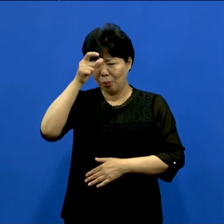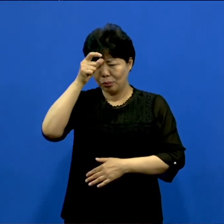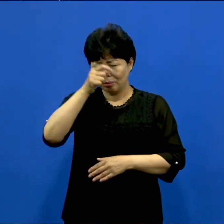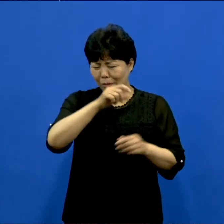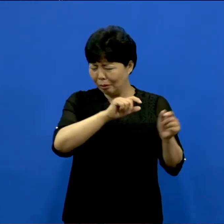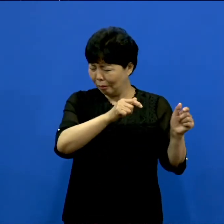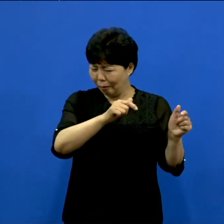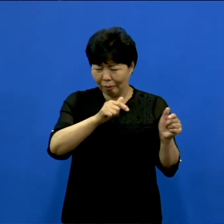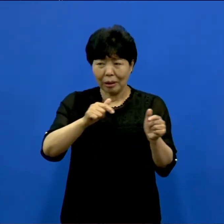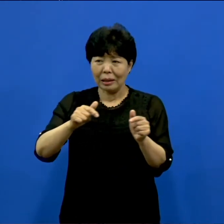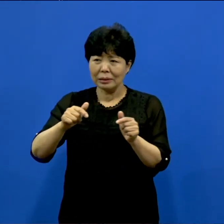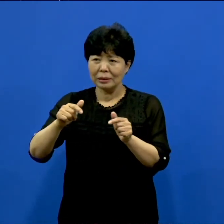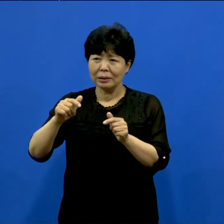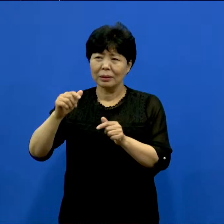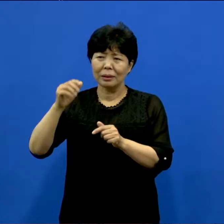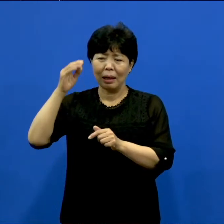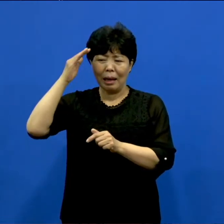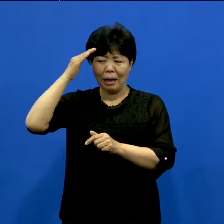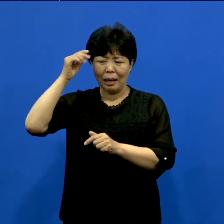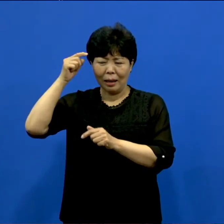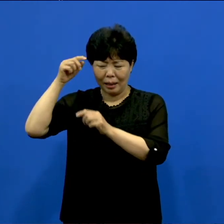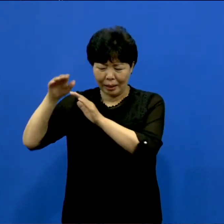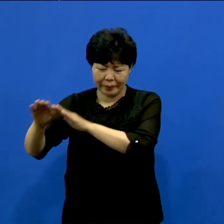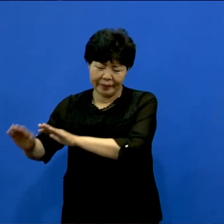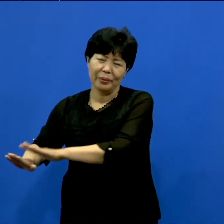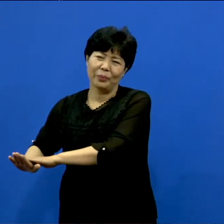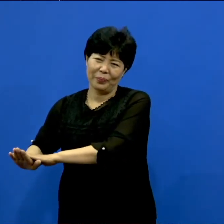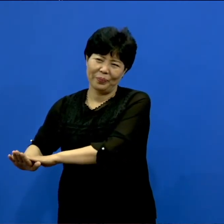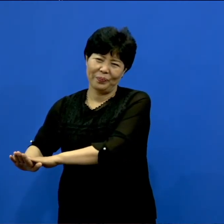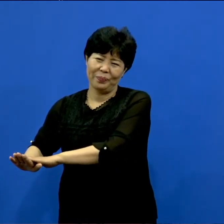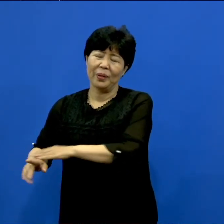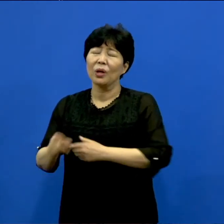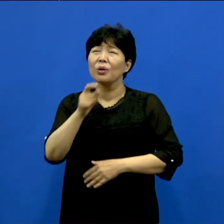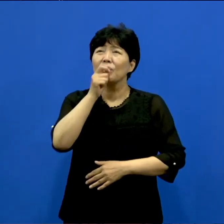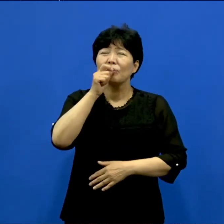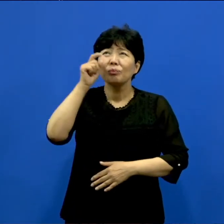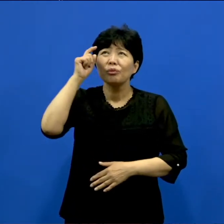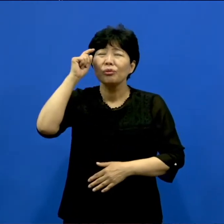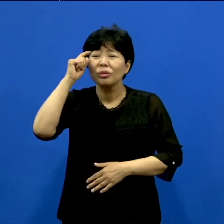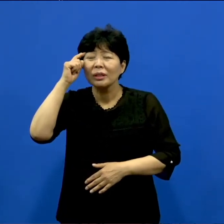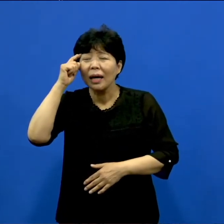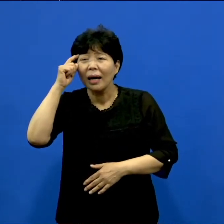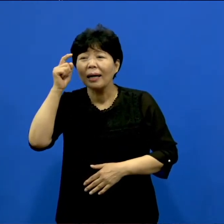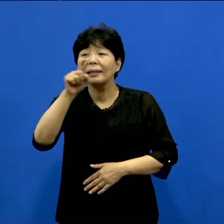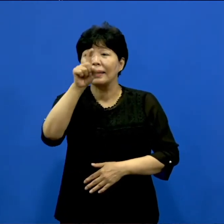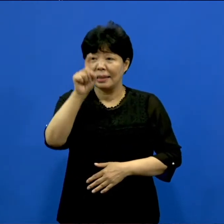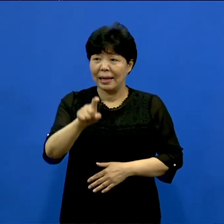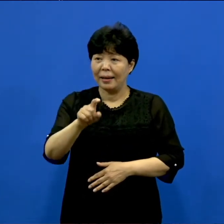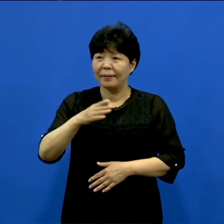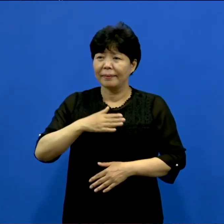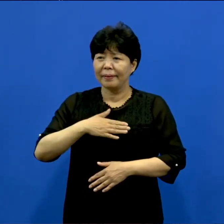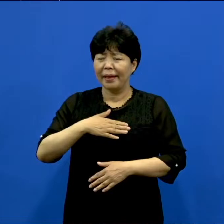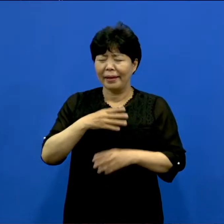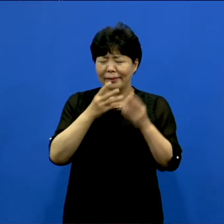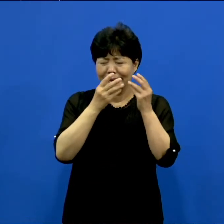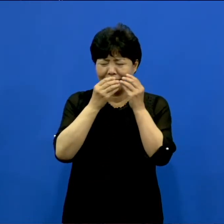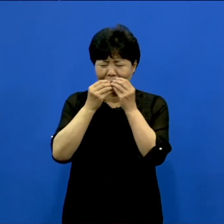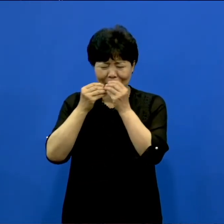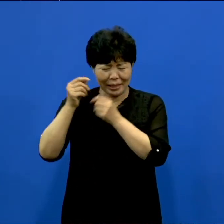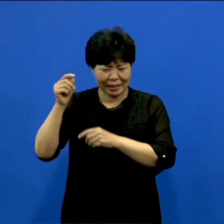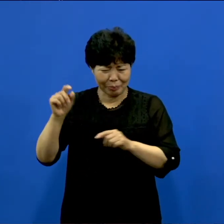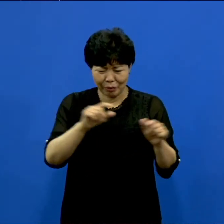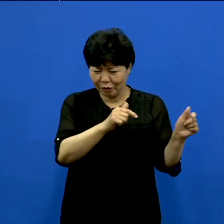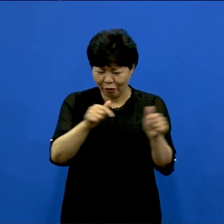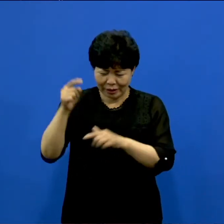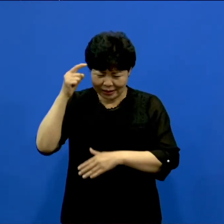생각을 하고 있는 거예요. 그러니까 묵상이 뭐예요? 여러분, 묵상은 하나님, 내 잡다한 생각과 공상과 잡념을